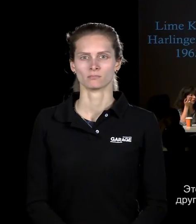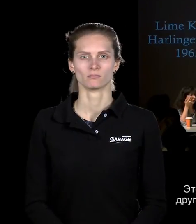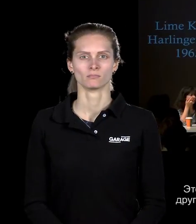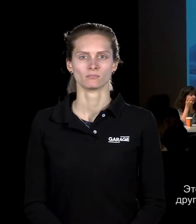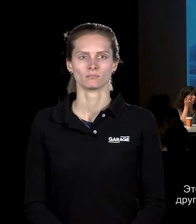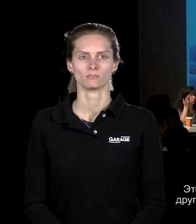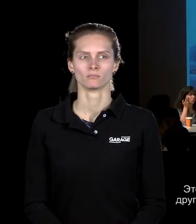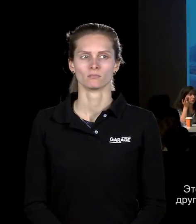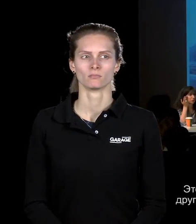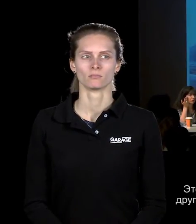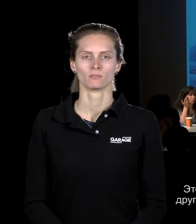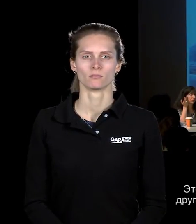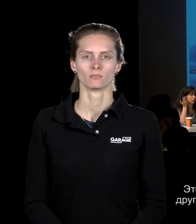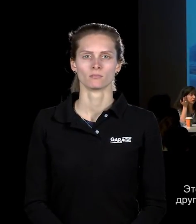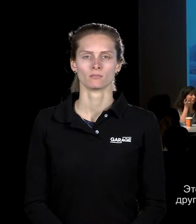прекрасное,